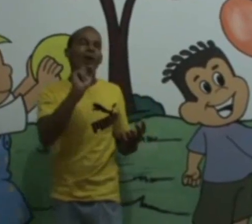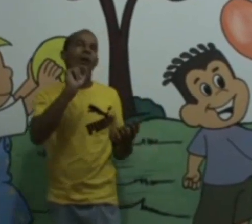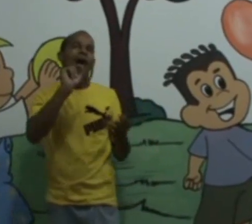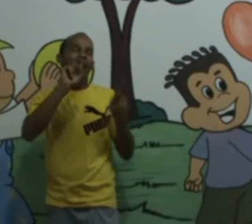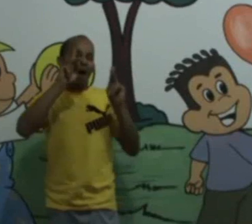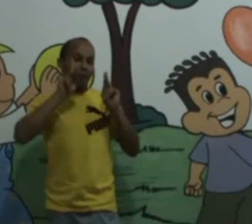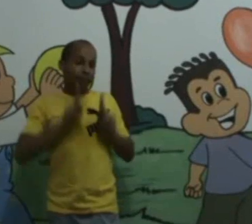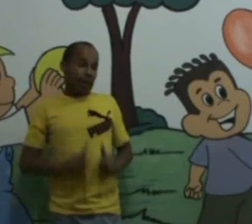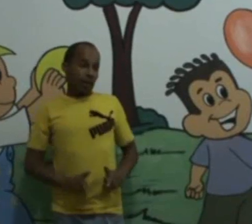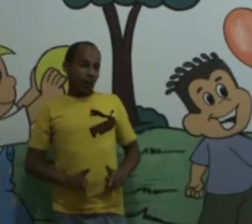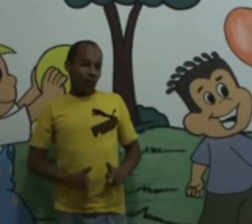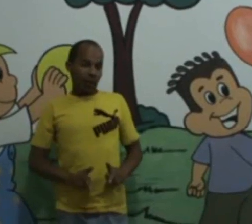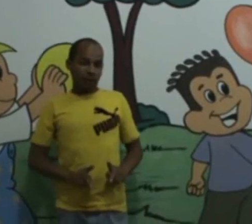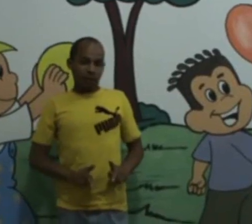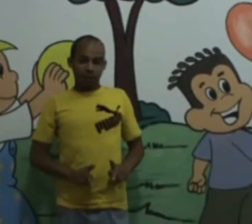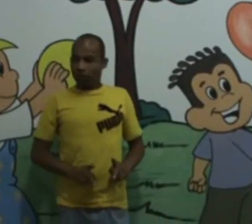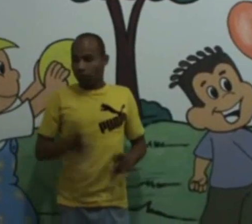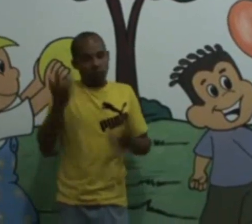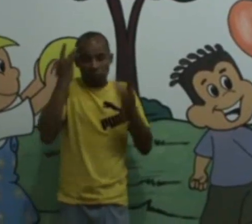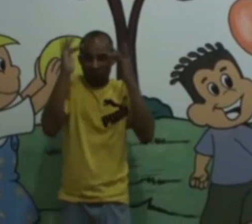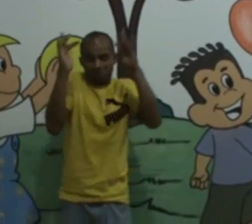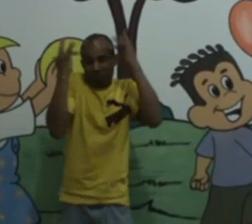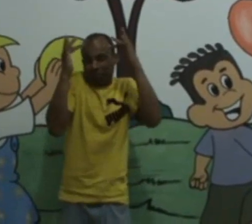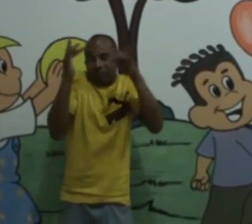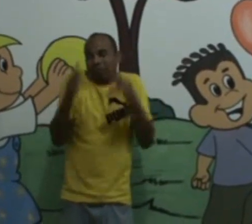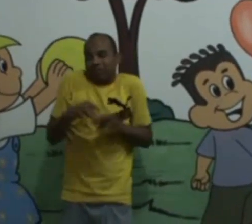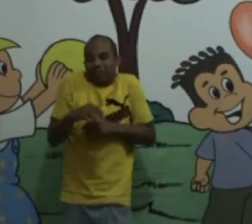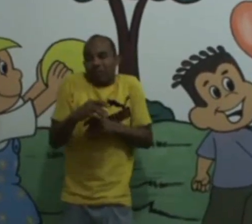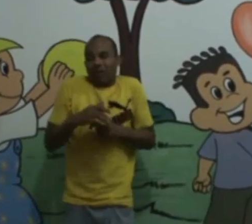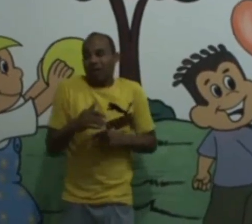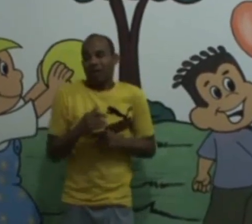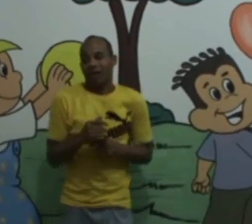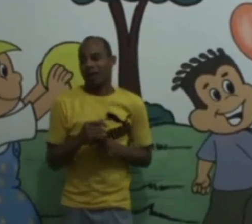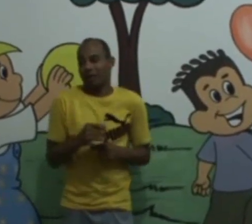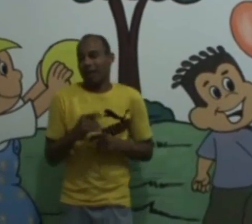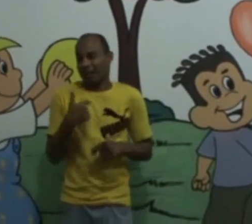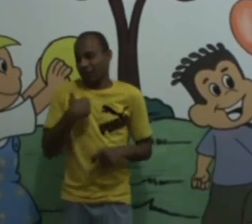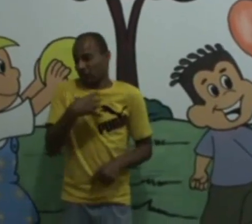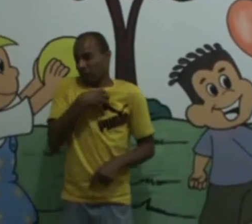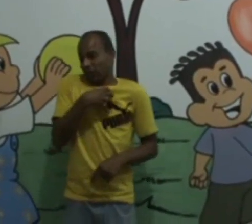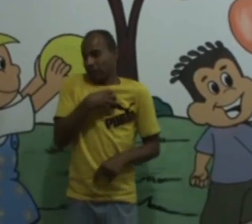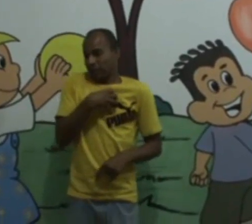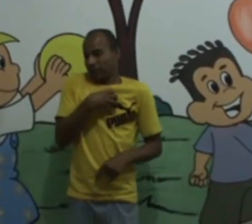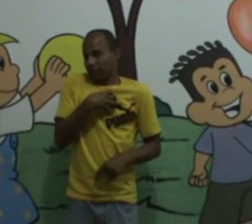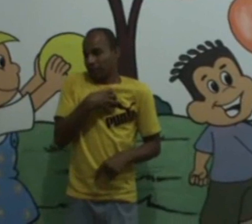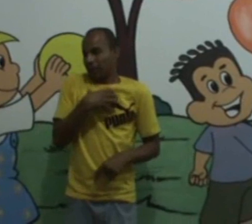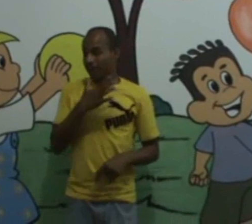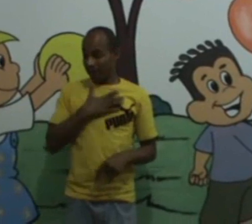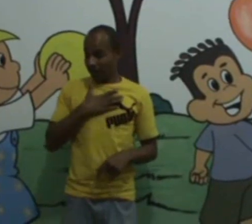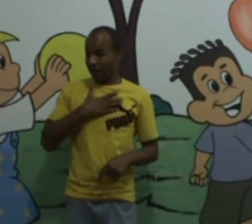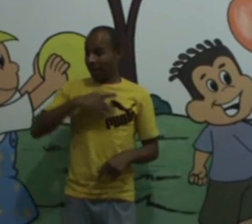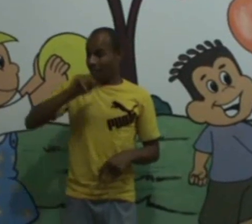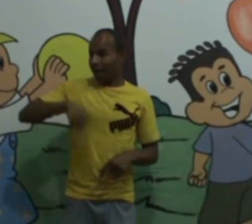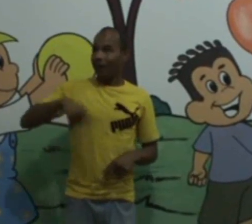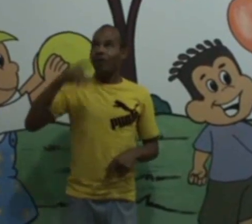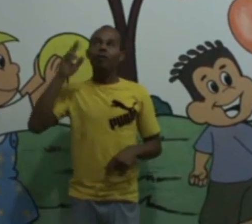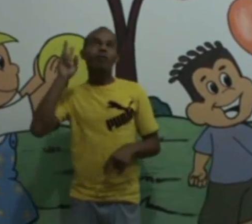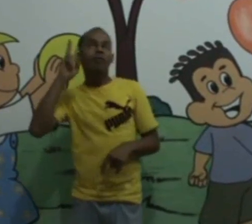Outra coisa é que as pessoas em geral não ligam para o que a gente está sentindo. Para mim,